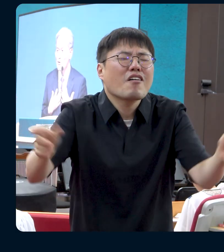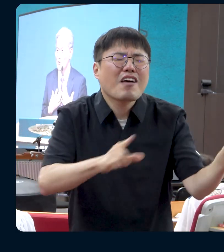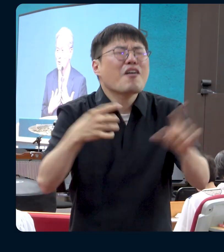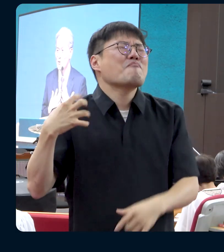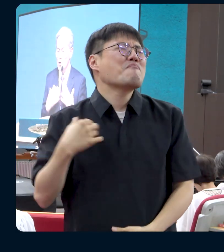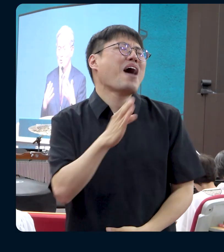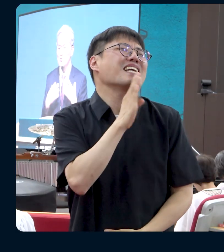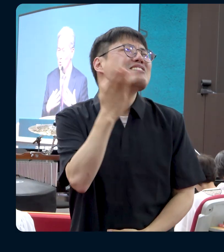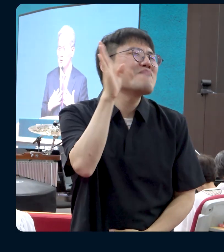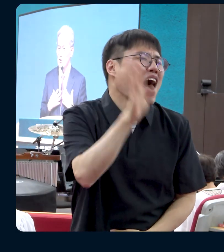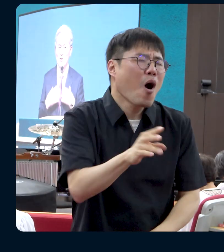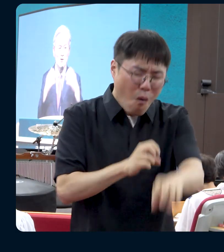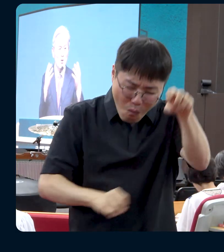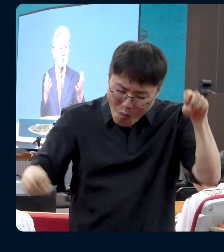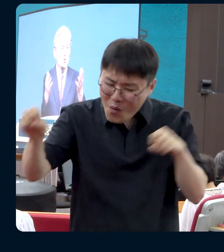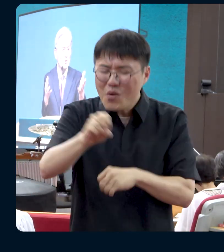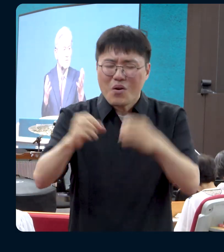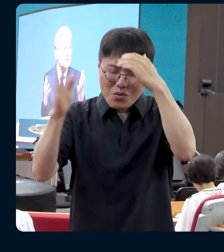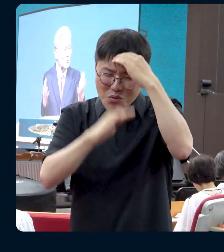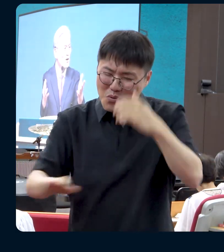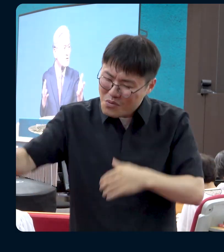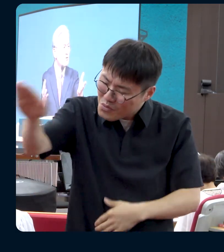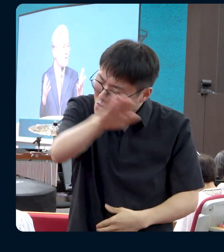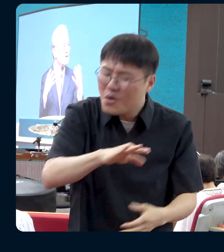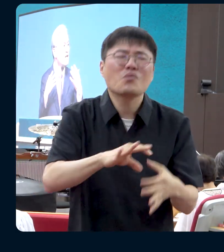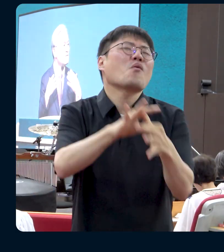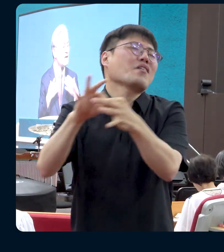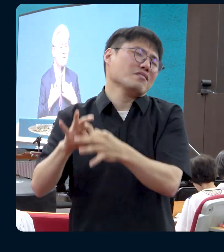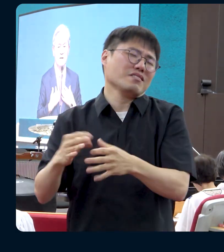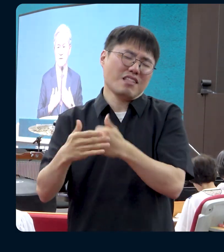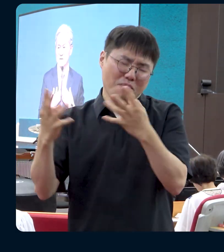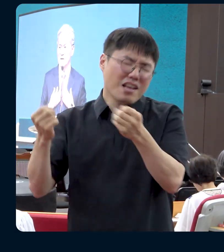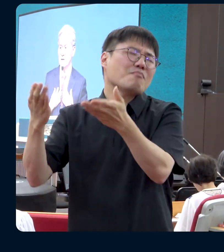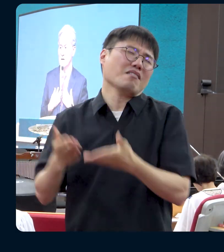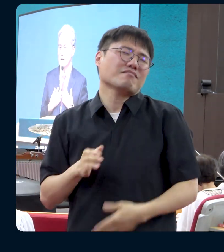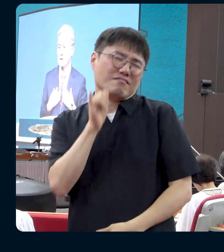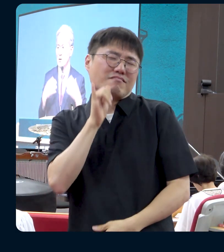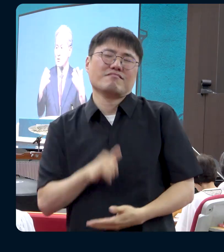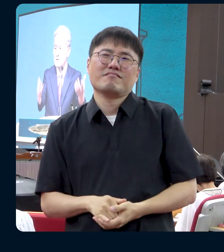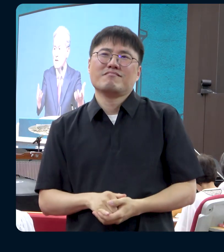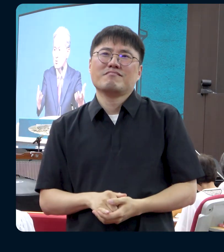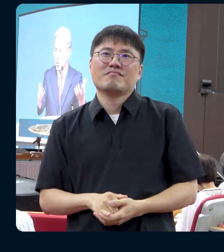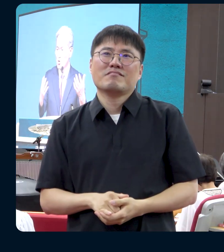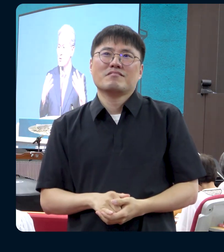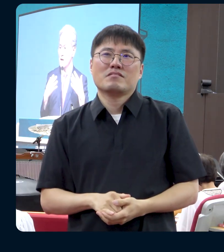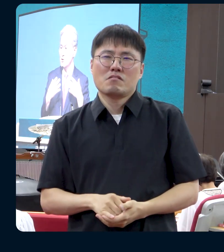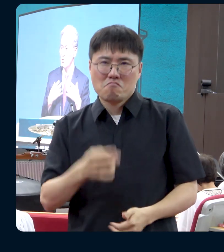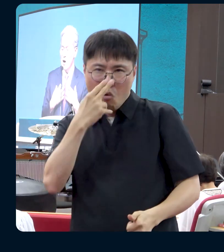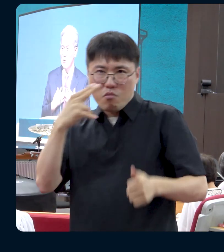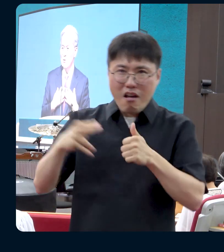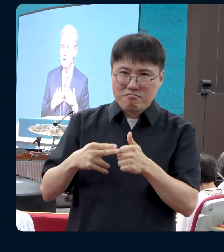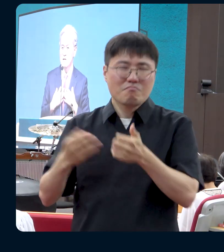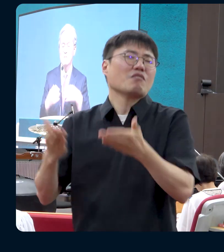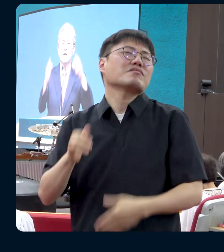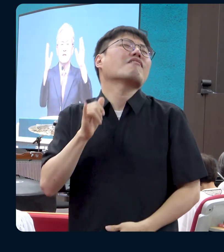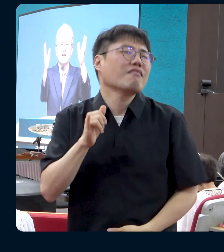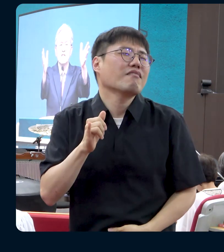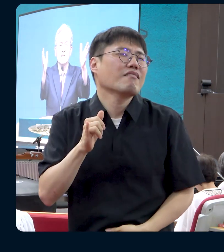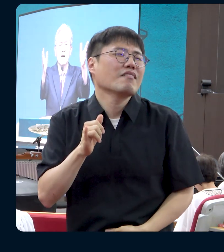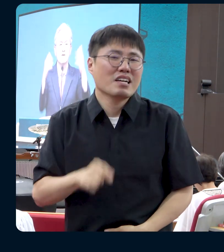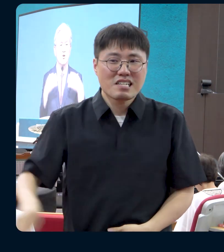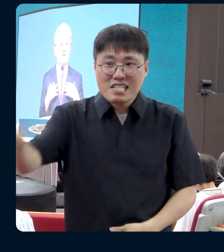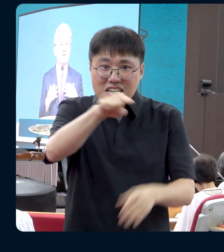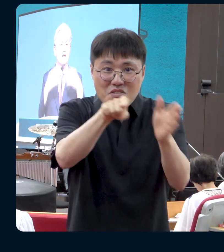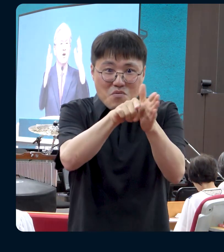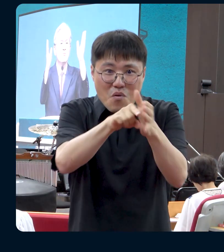불구하고 저는 또 오히려 성도님들을 통해서 정말 은혜를 많이 받아요. 어떤 도전을 받기도 하고